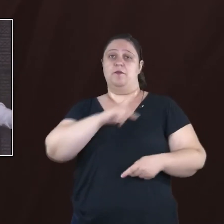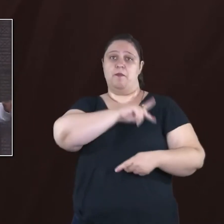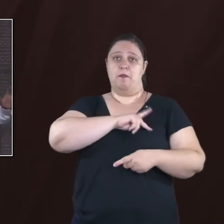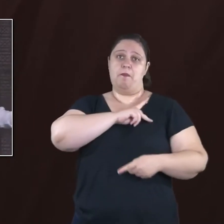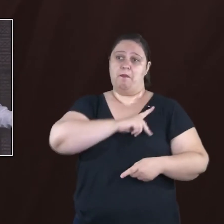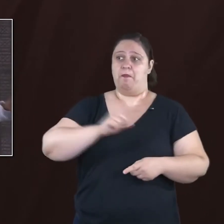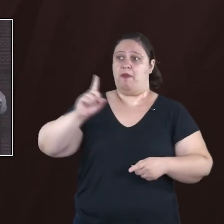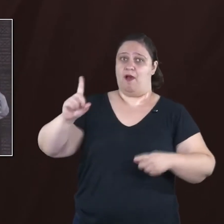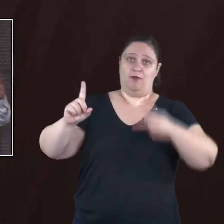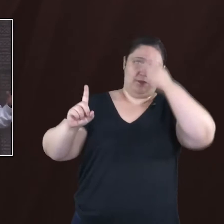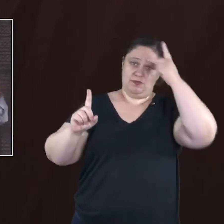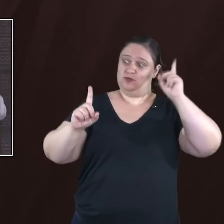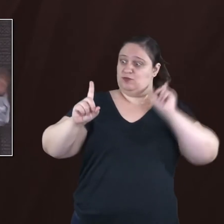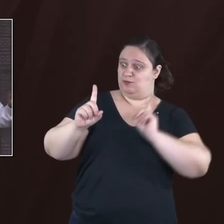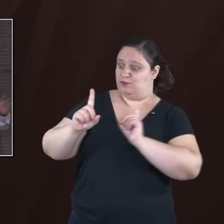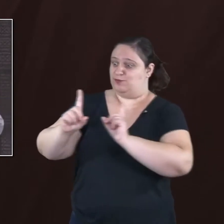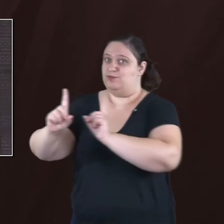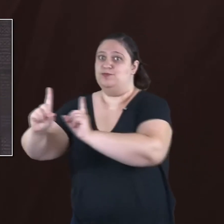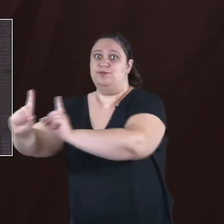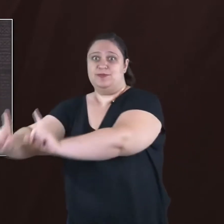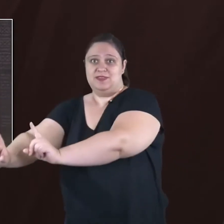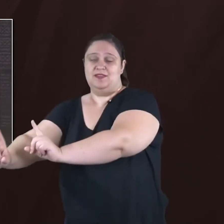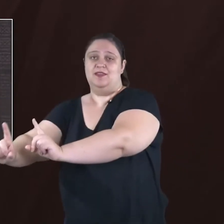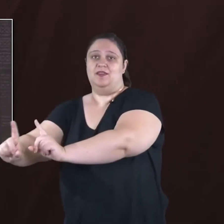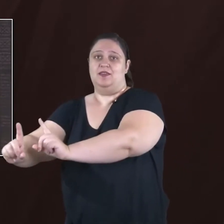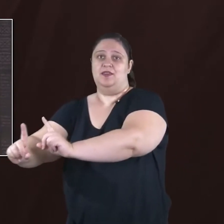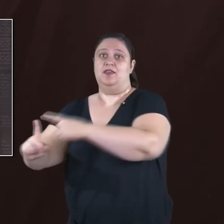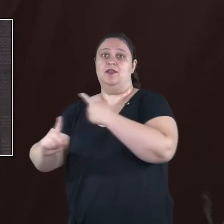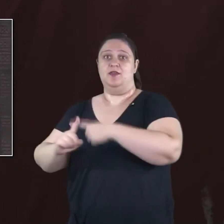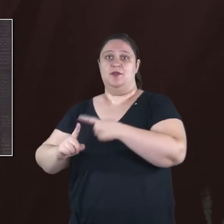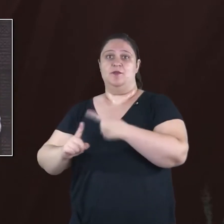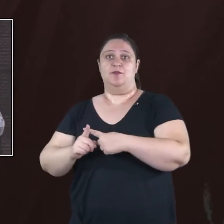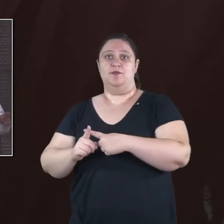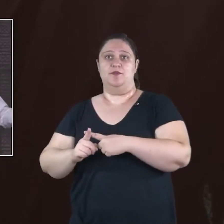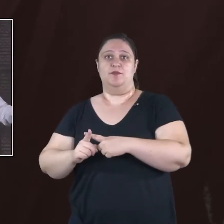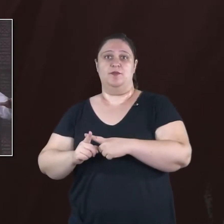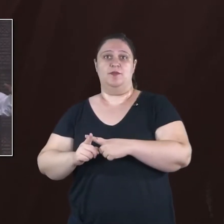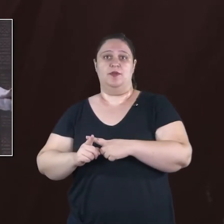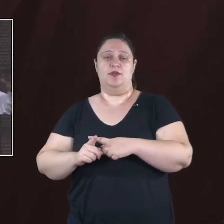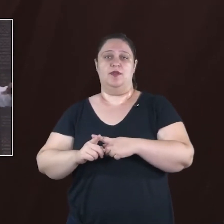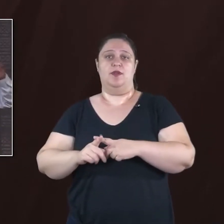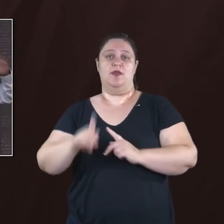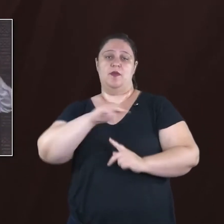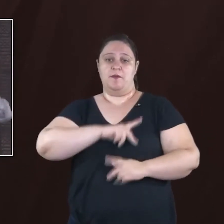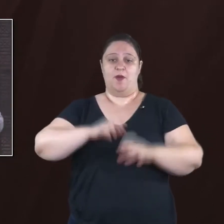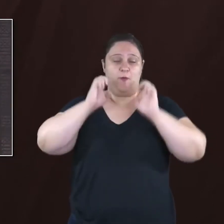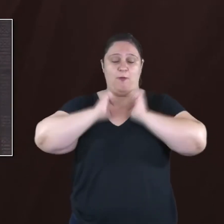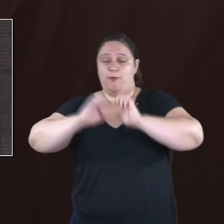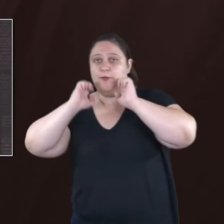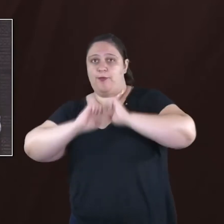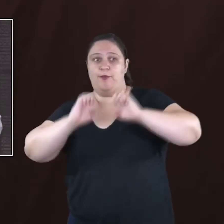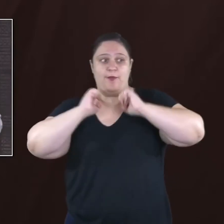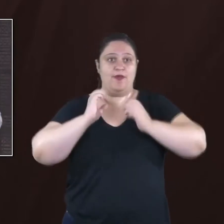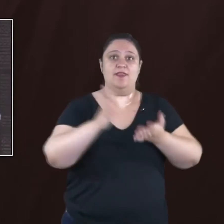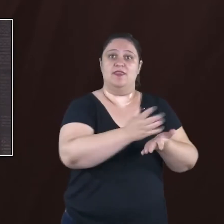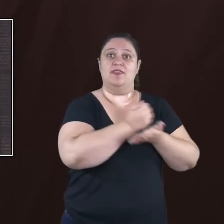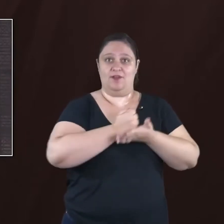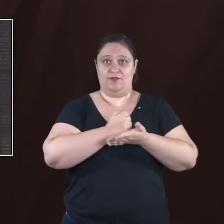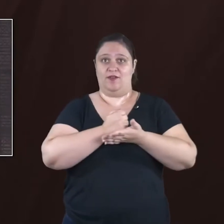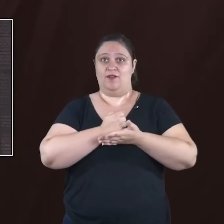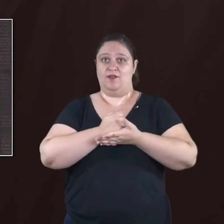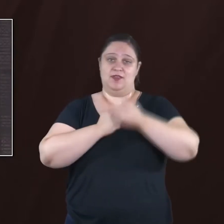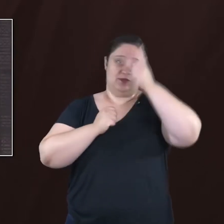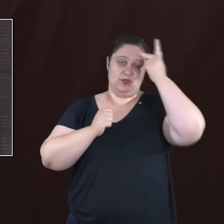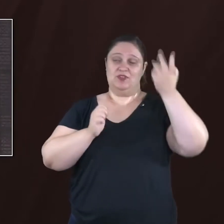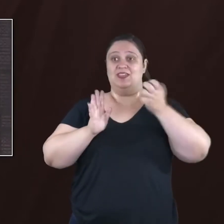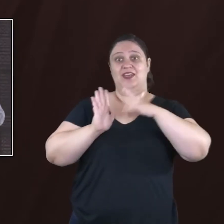pessoas eram salvas por meio da pregação de Paulo. Então, naquela época surgiram muitos outros, também queriam imitar